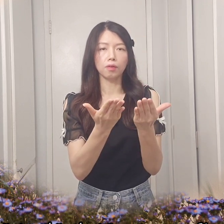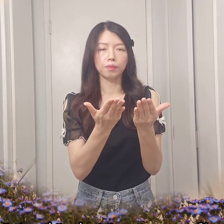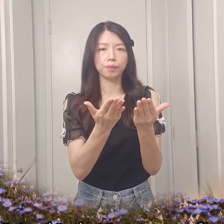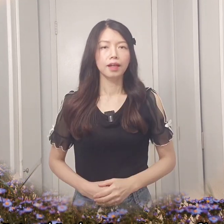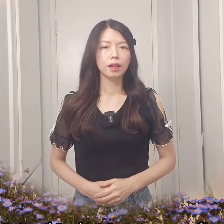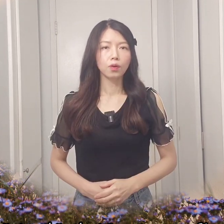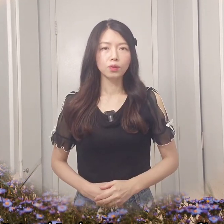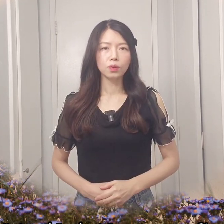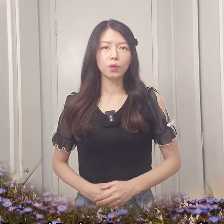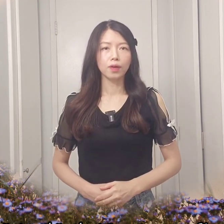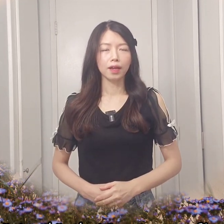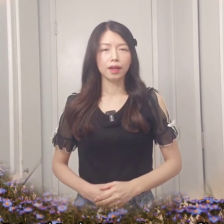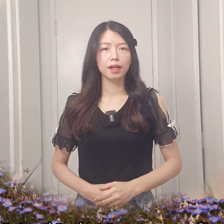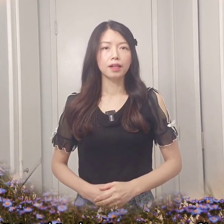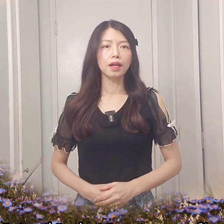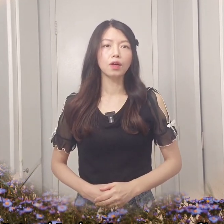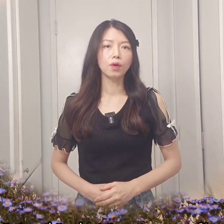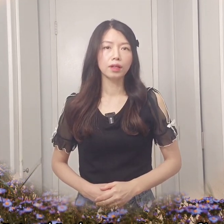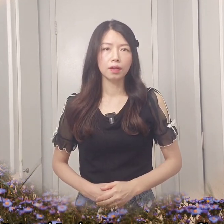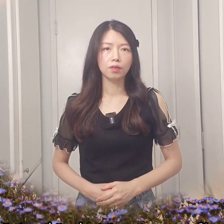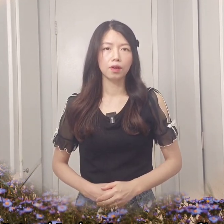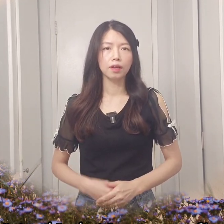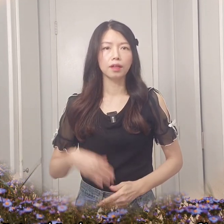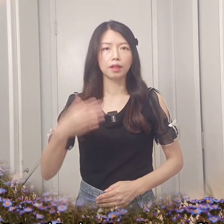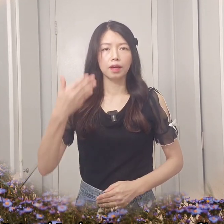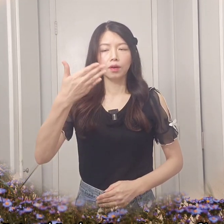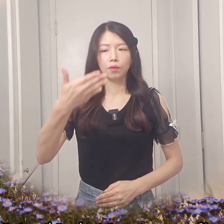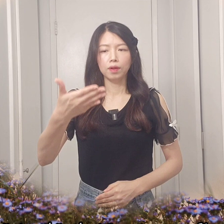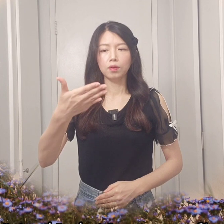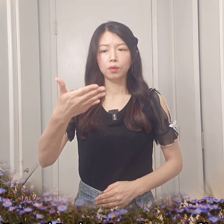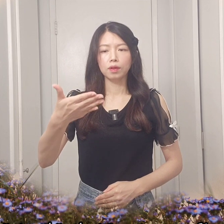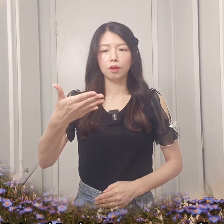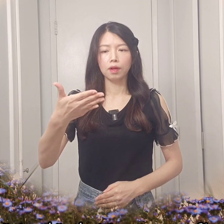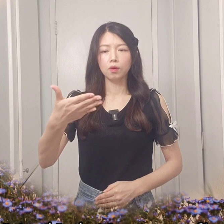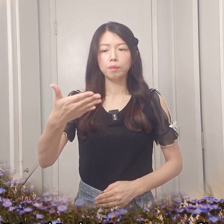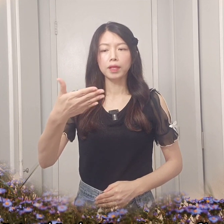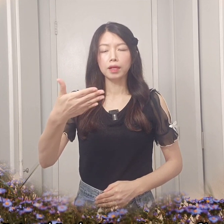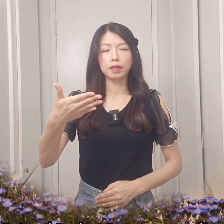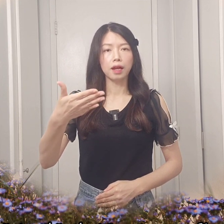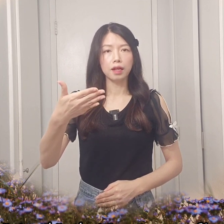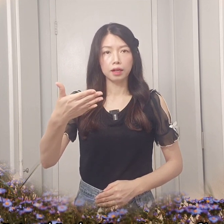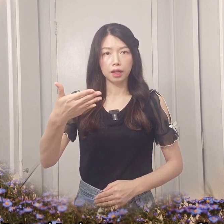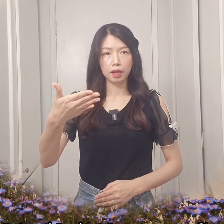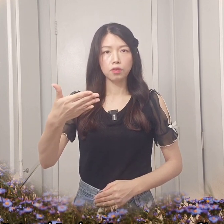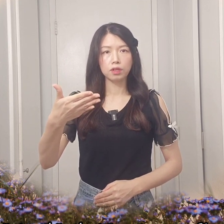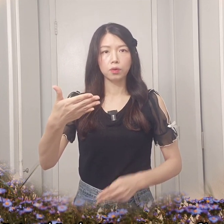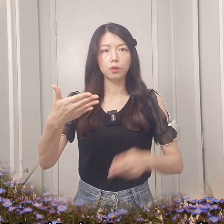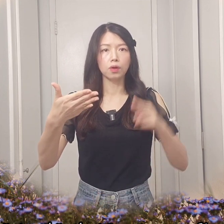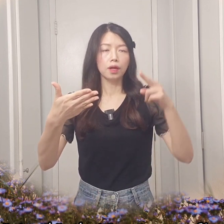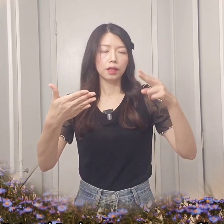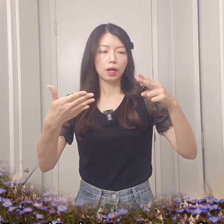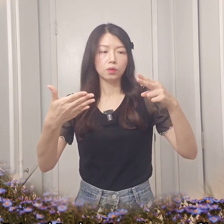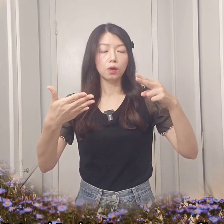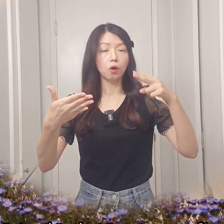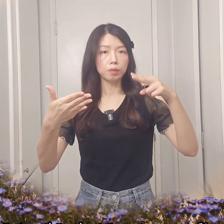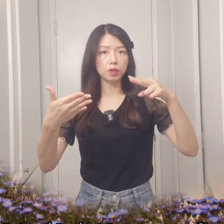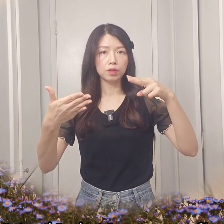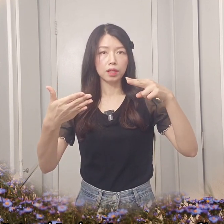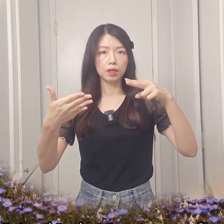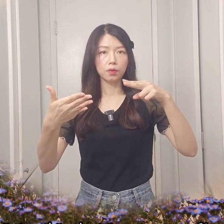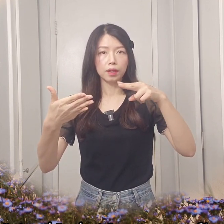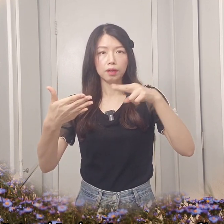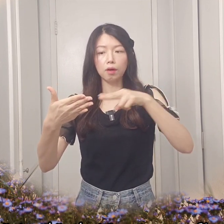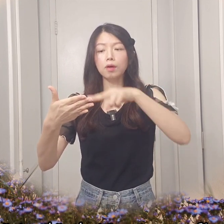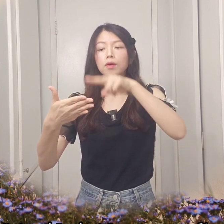성경. 읽고 순종해. 읽다라고 한 뜻의 수어는 왼손은 이렇게 손바닥이 나를 향하게 해주시고 다른 손